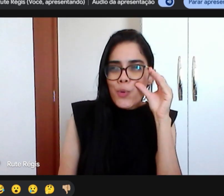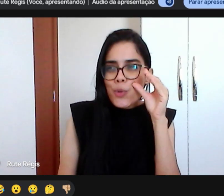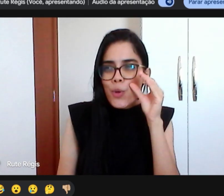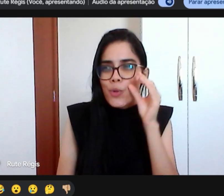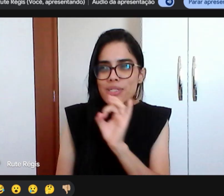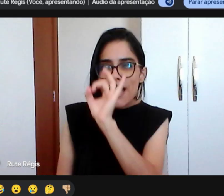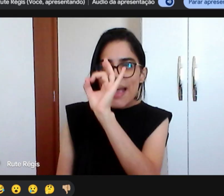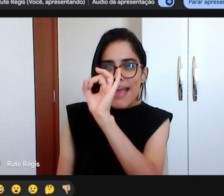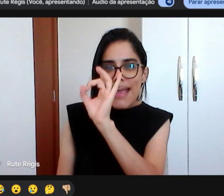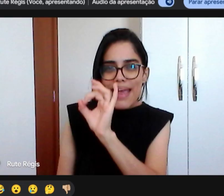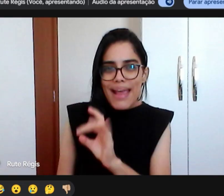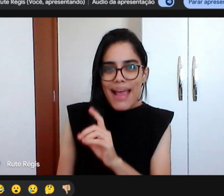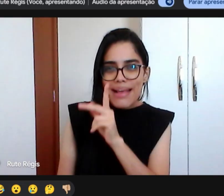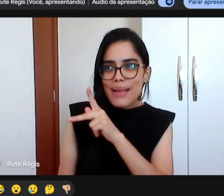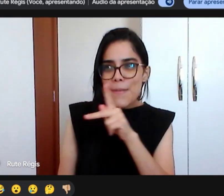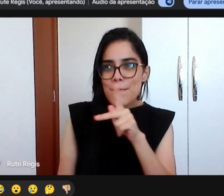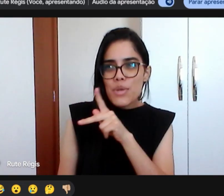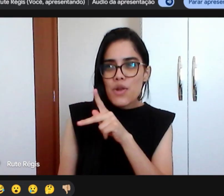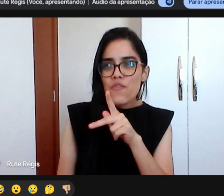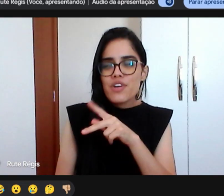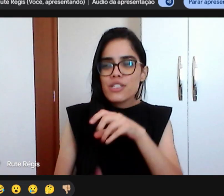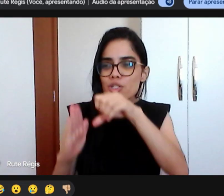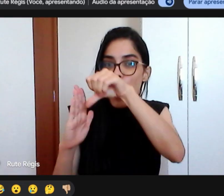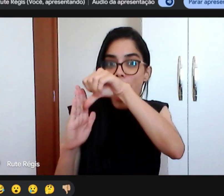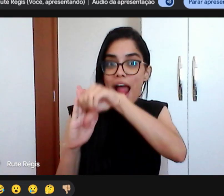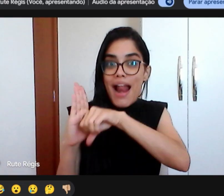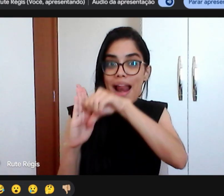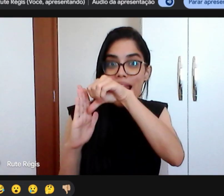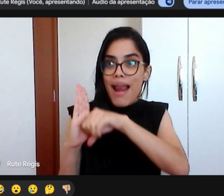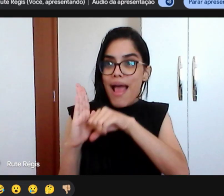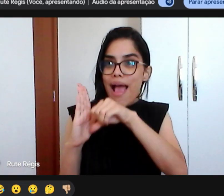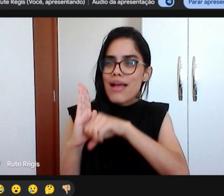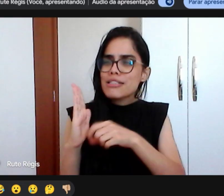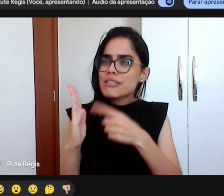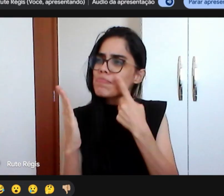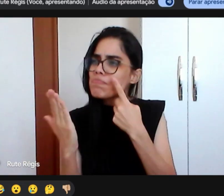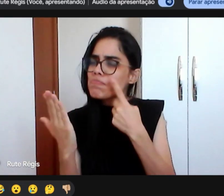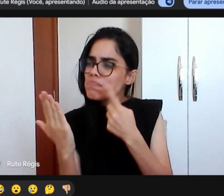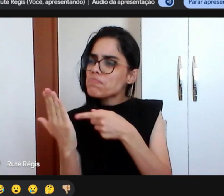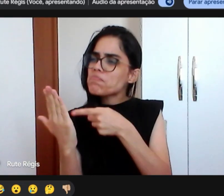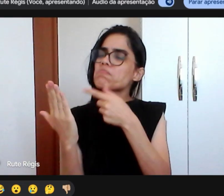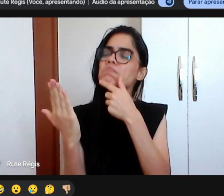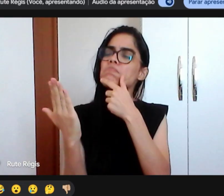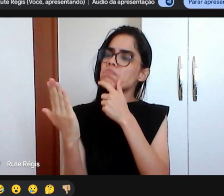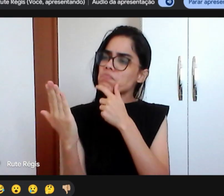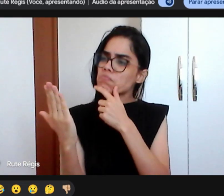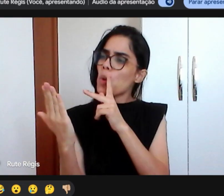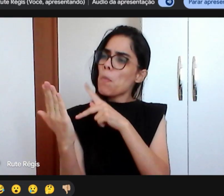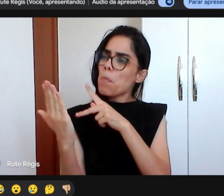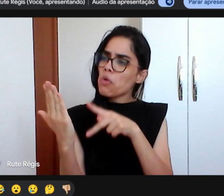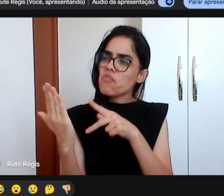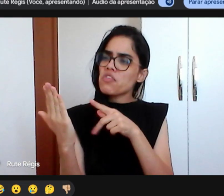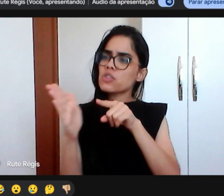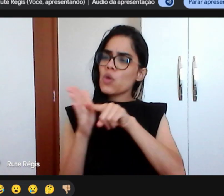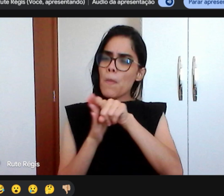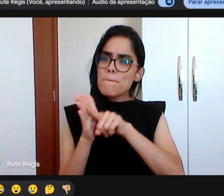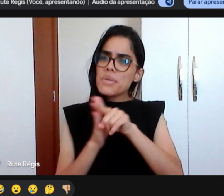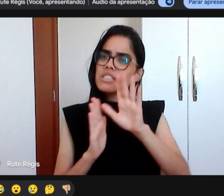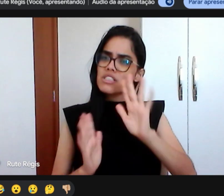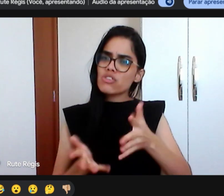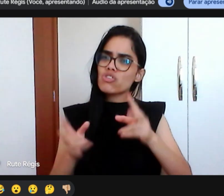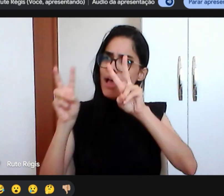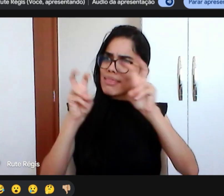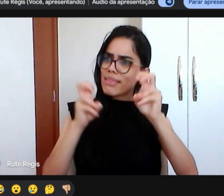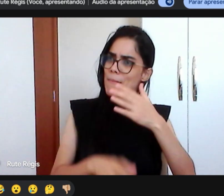que vocês tenham a curiosidade de pesquisar o Lattes desses professores, para que